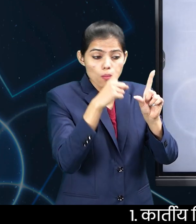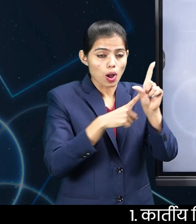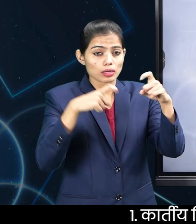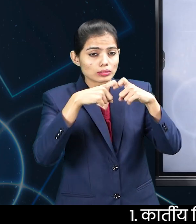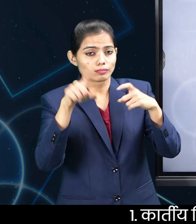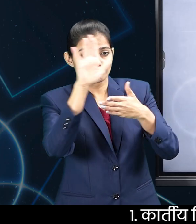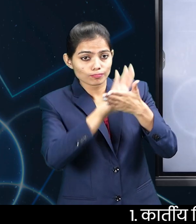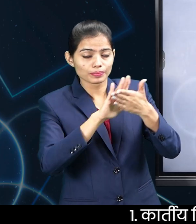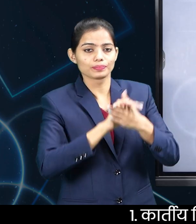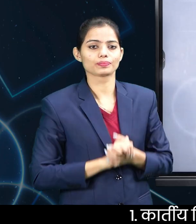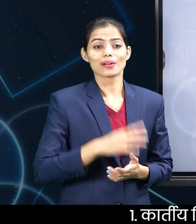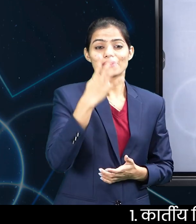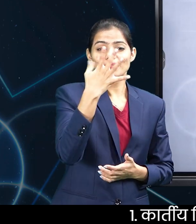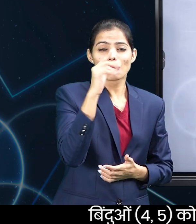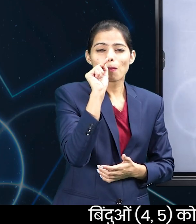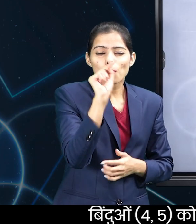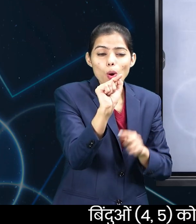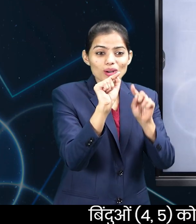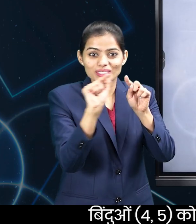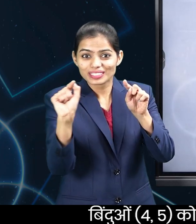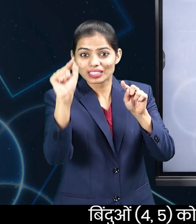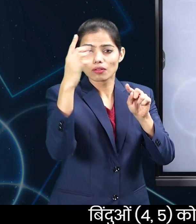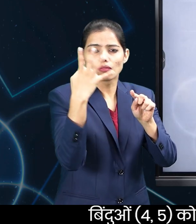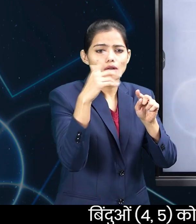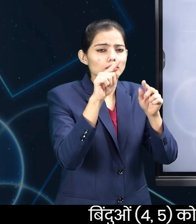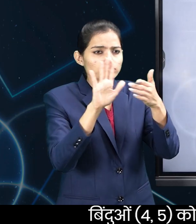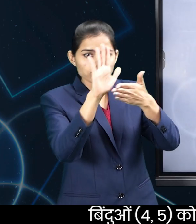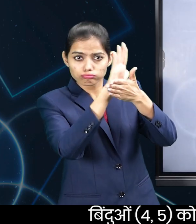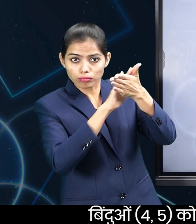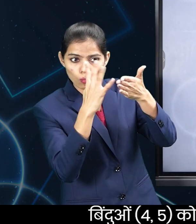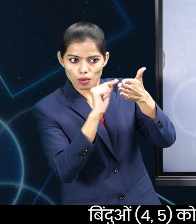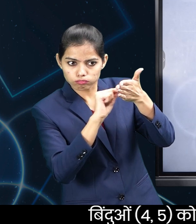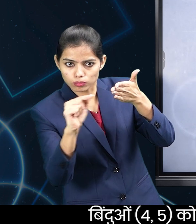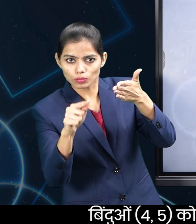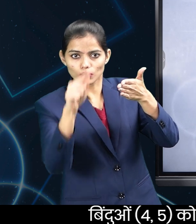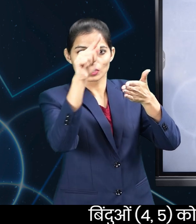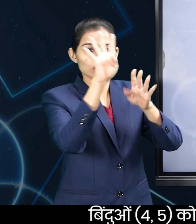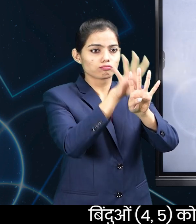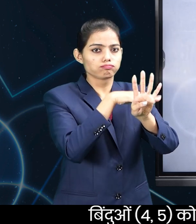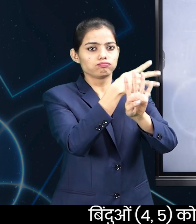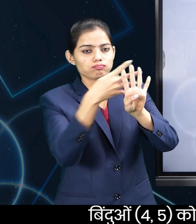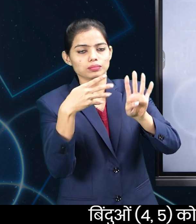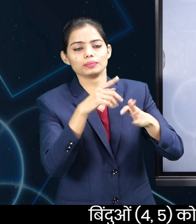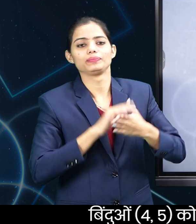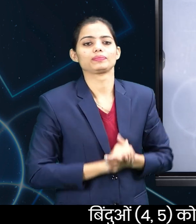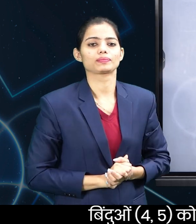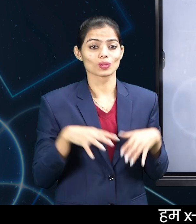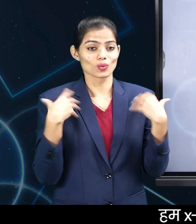को प्लॉट करना। बिंदुओं 4,5 को कार्तीय निर्देशांक तल में प्लॉट करने के लिए हम